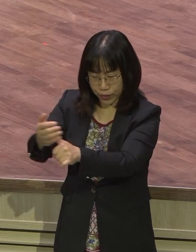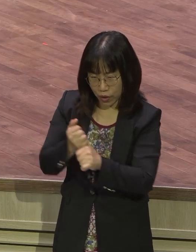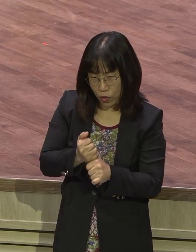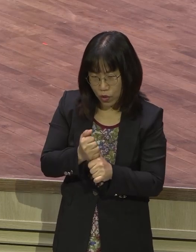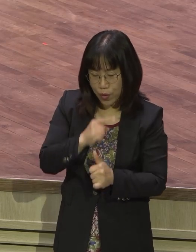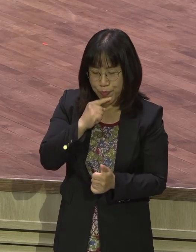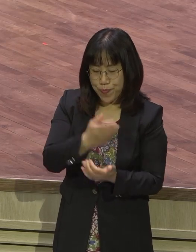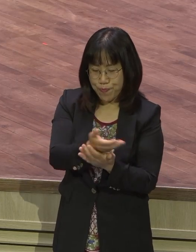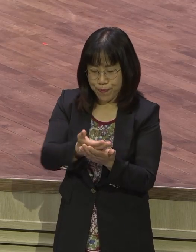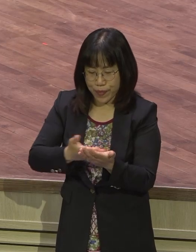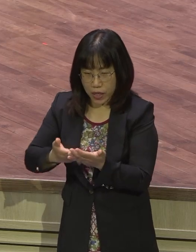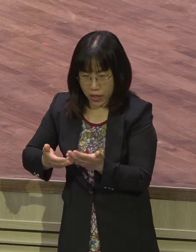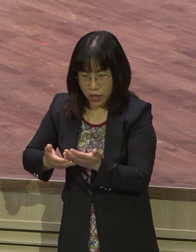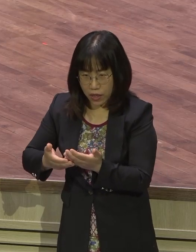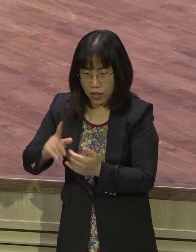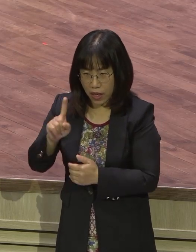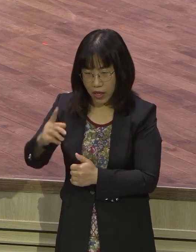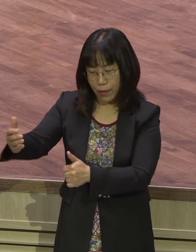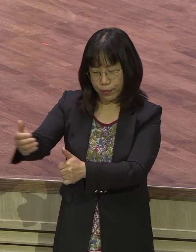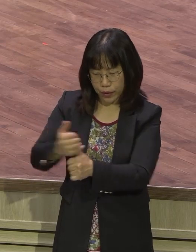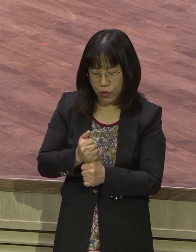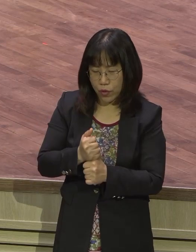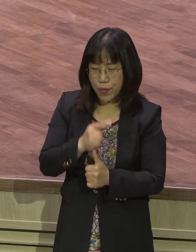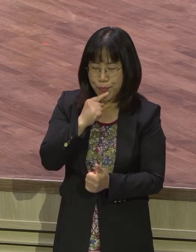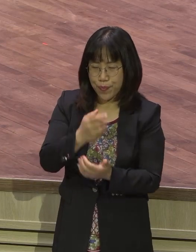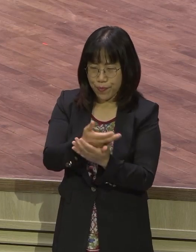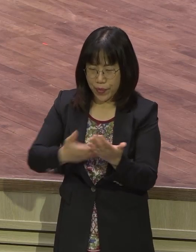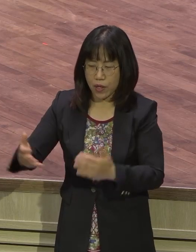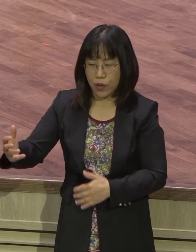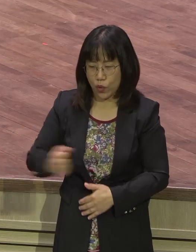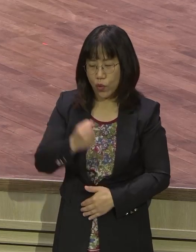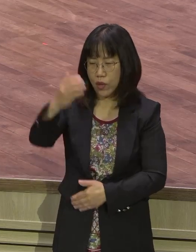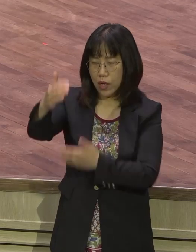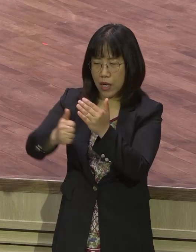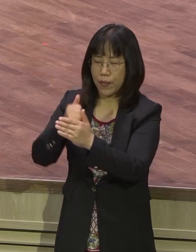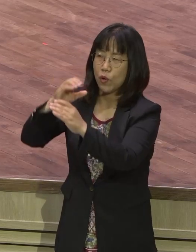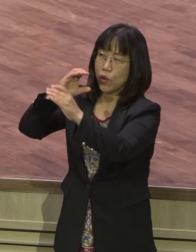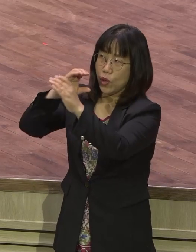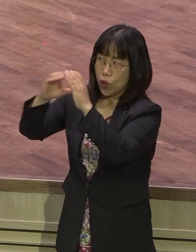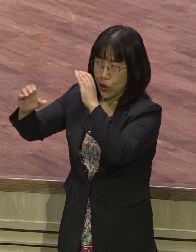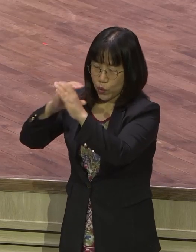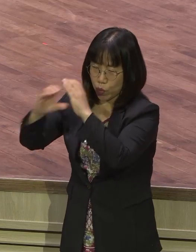피은약 때문에 십자가의 피를 통해서 하나님과 소통하는 겁니다